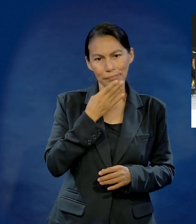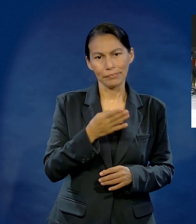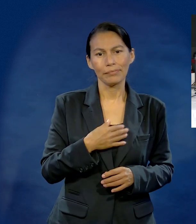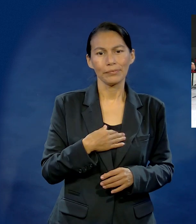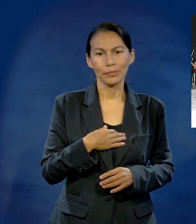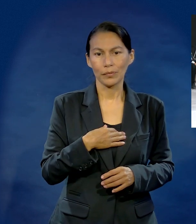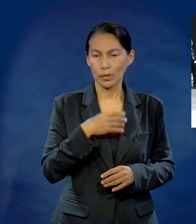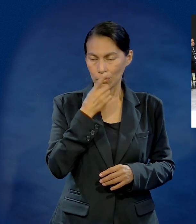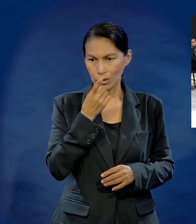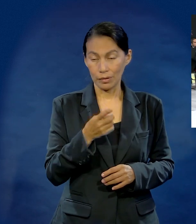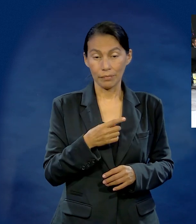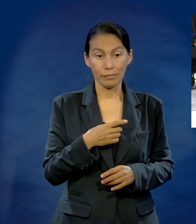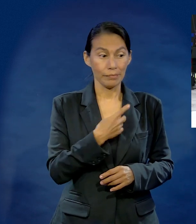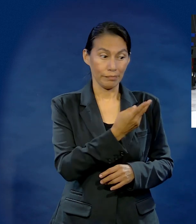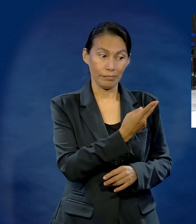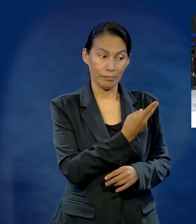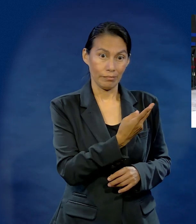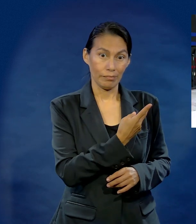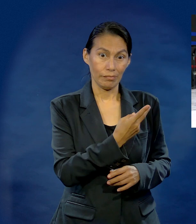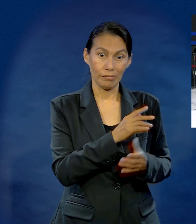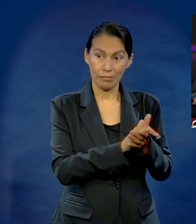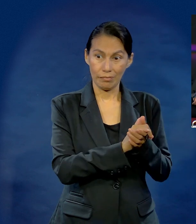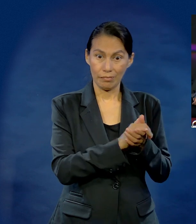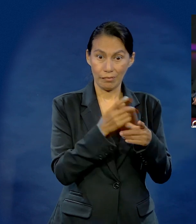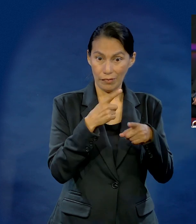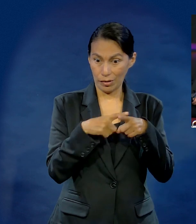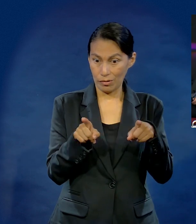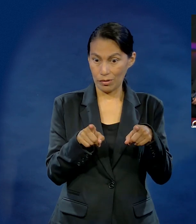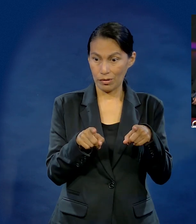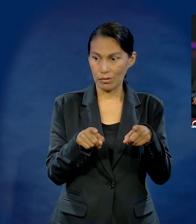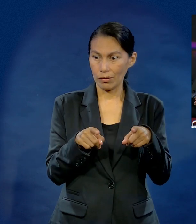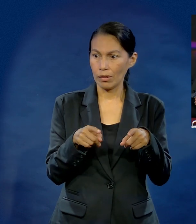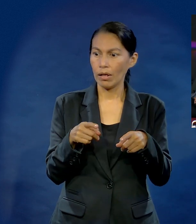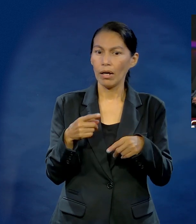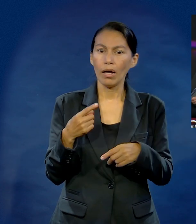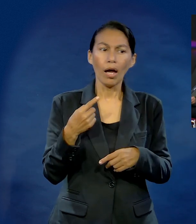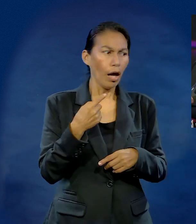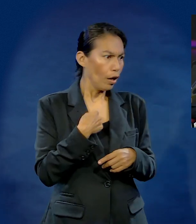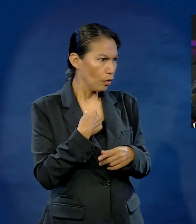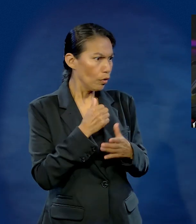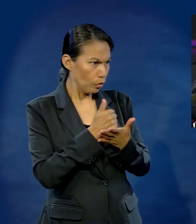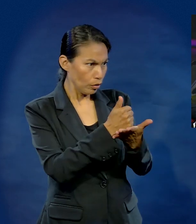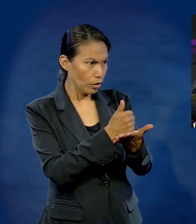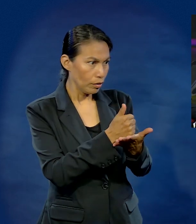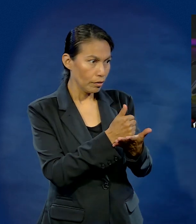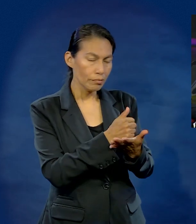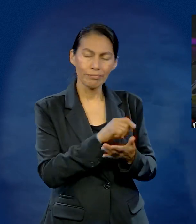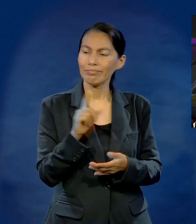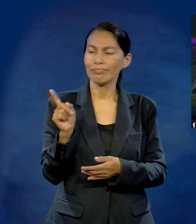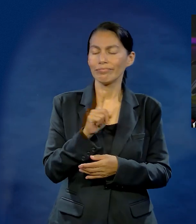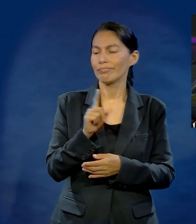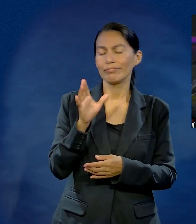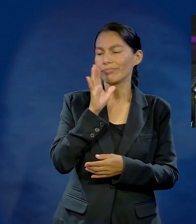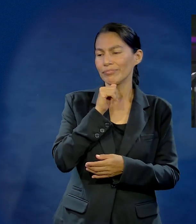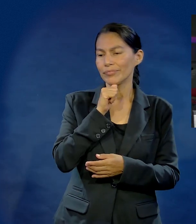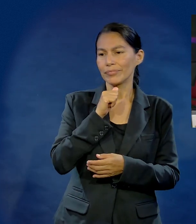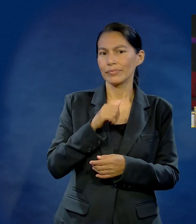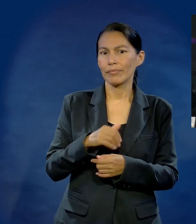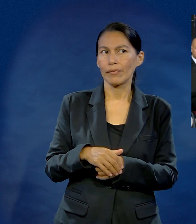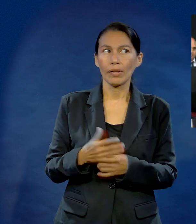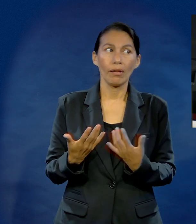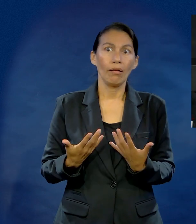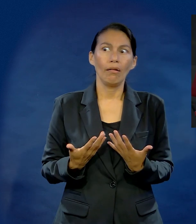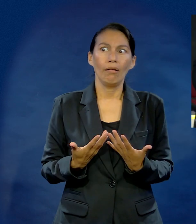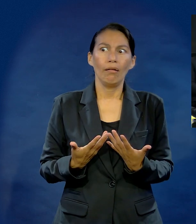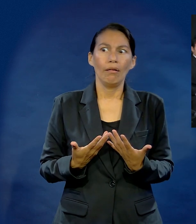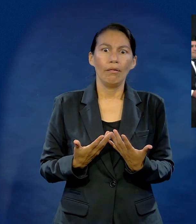Y llegué no por el papá, sino por el hijo. Pastor, vaya y hable con mis papás que se van a divorciar. Vaya y hable con